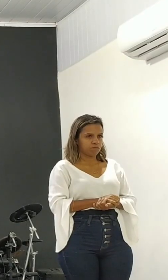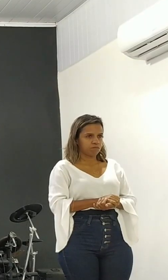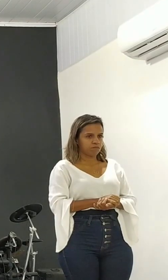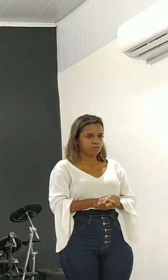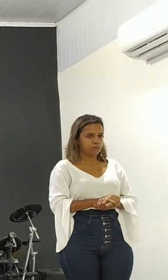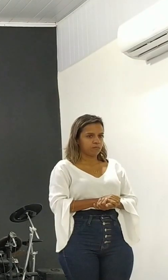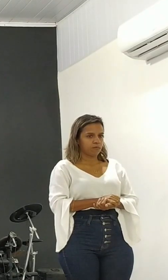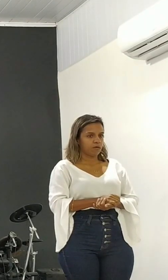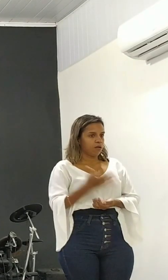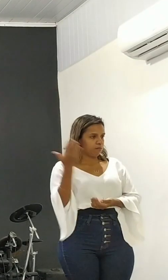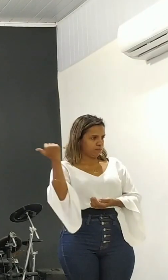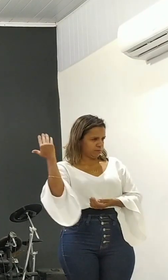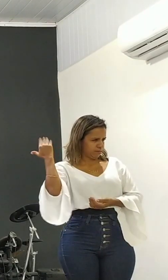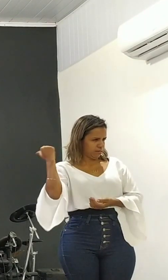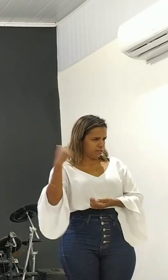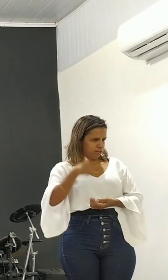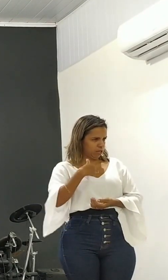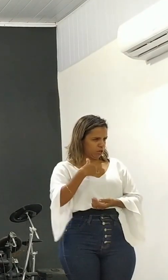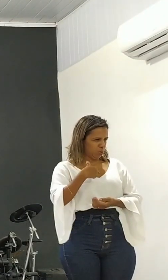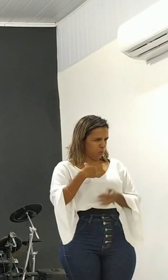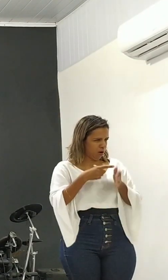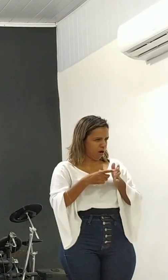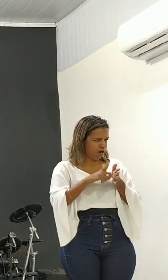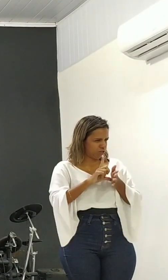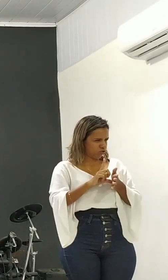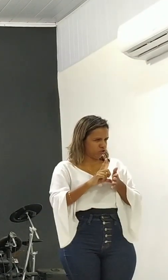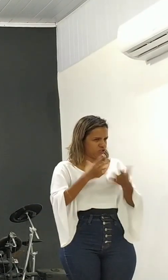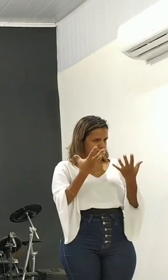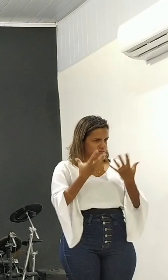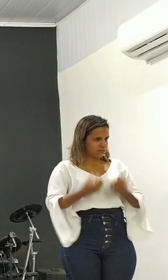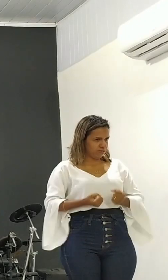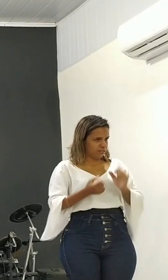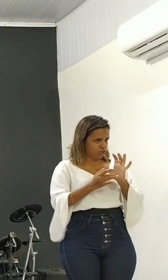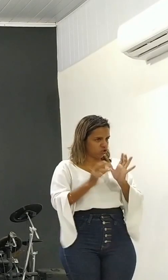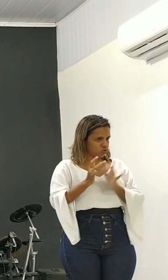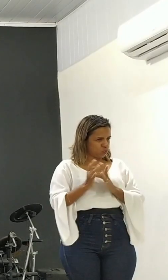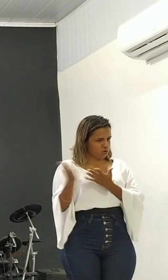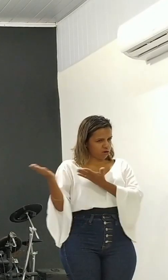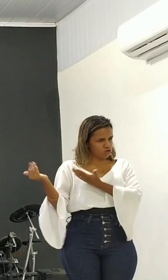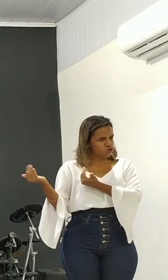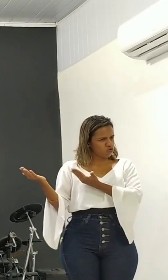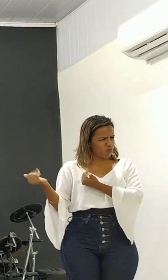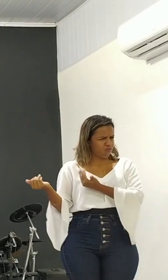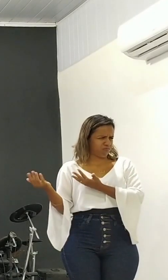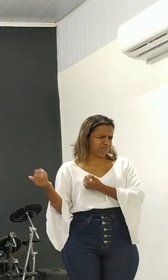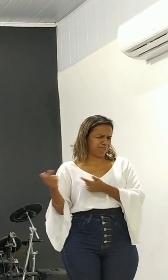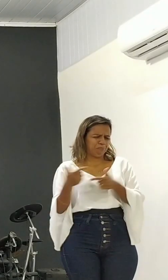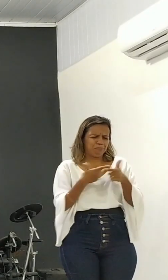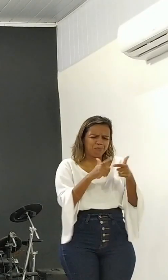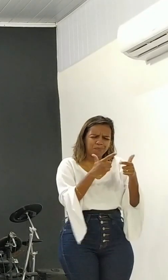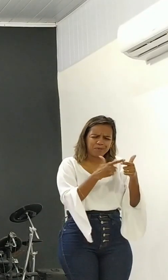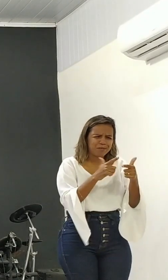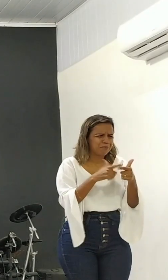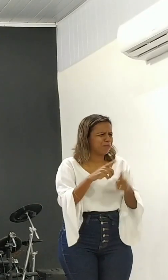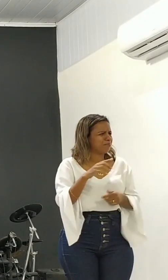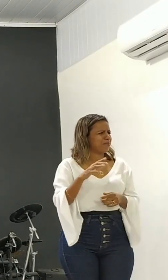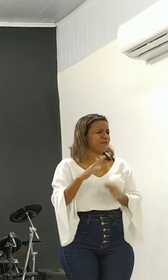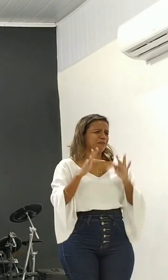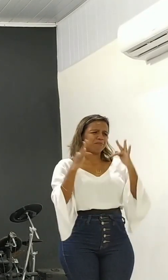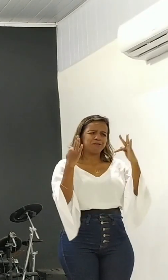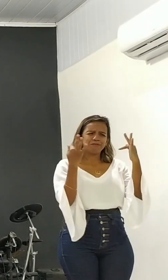antes de aceitar Jesus, eu era jovem ainda, mas eu tinha tantos problemas na minha família,